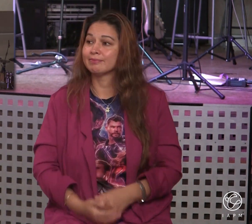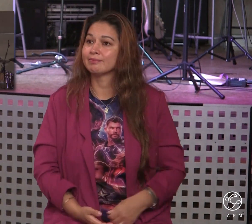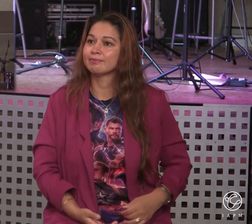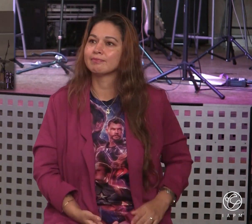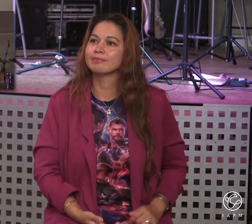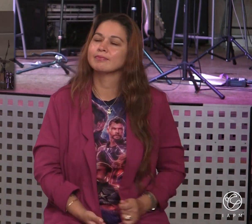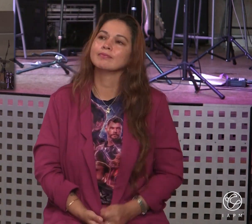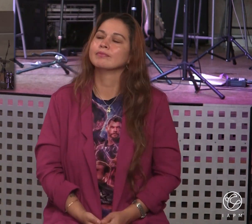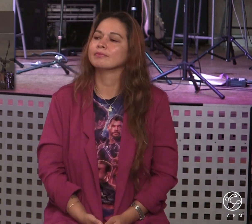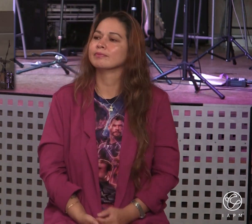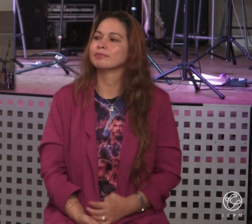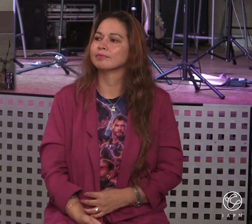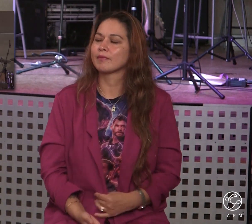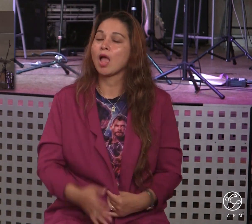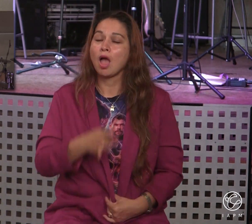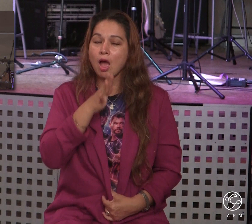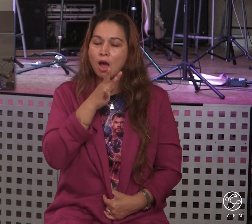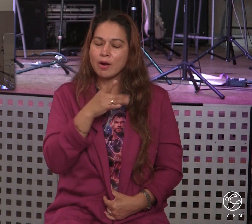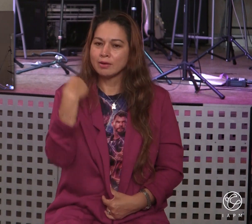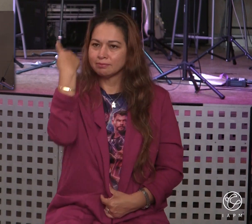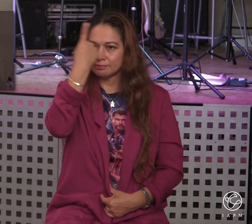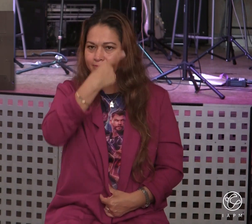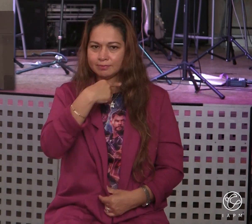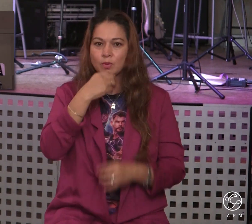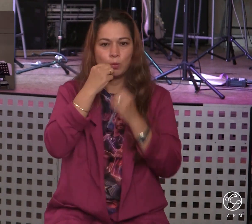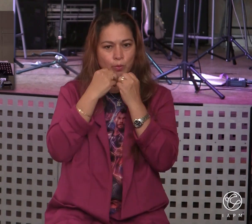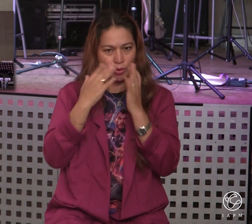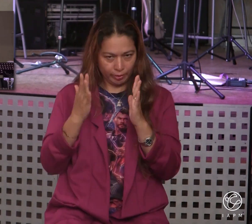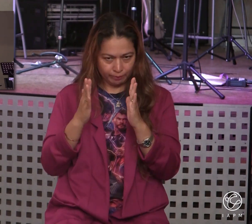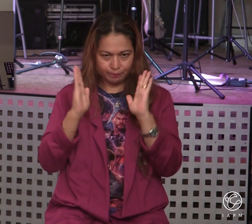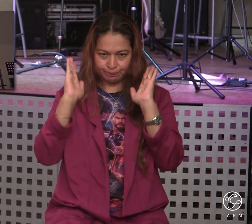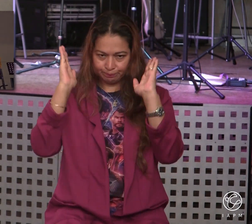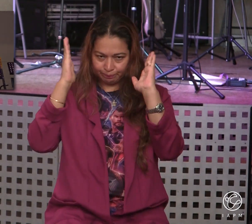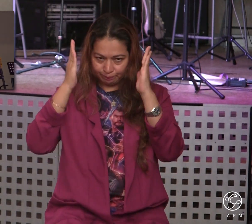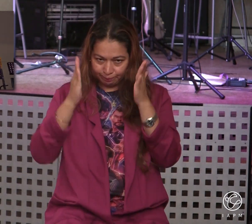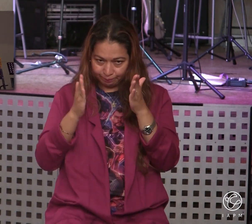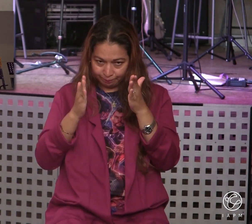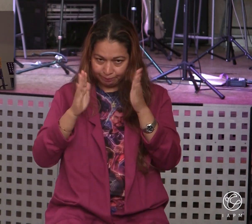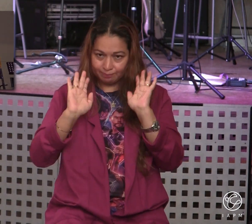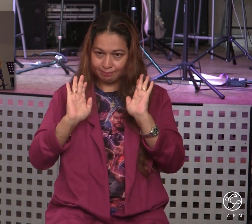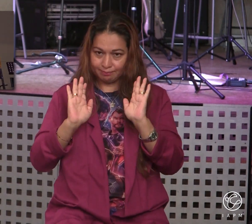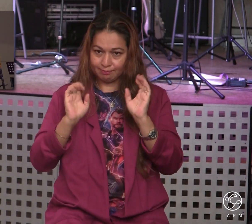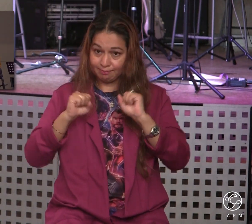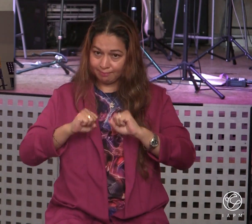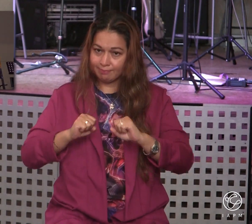cara. Entonces, vamos a poner buena cara, ¿te parece? Aunque no entienda lo que digo.